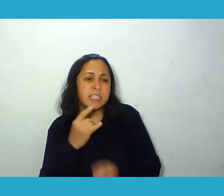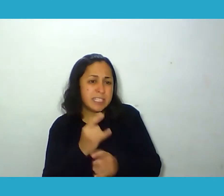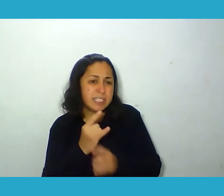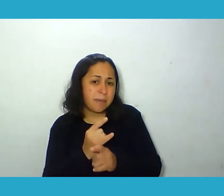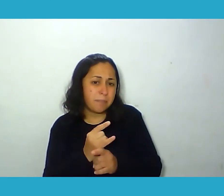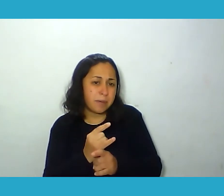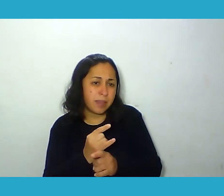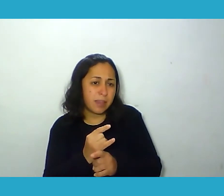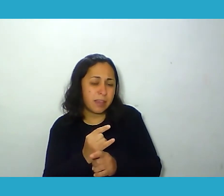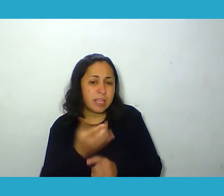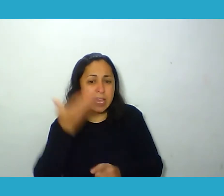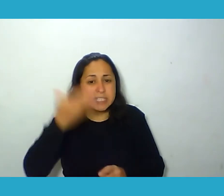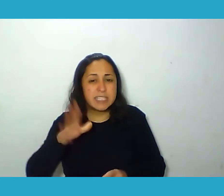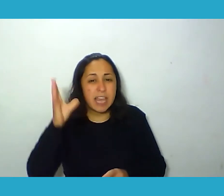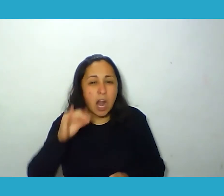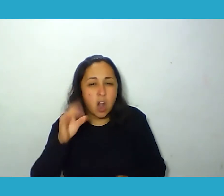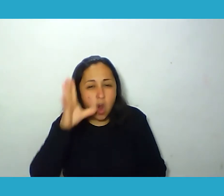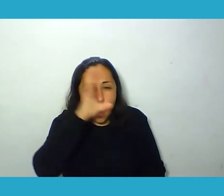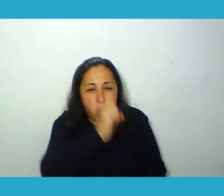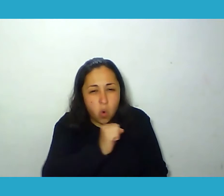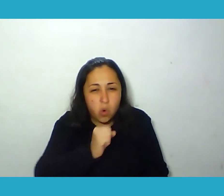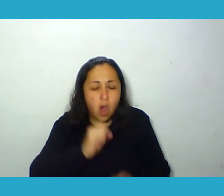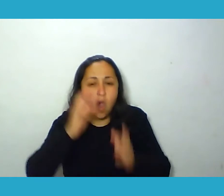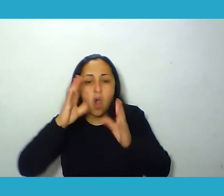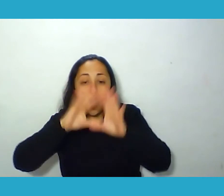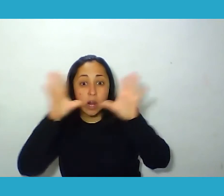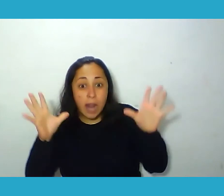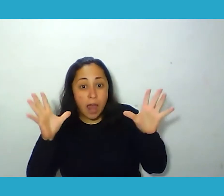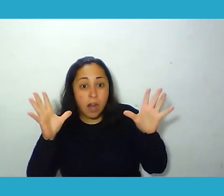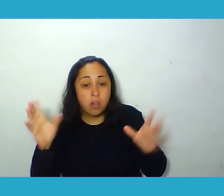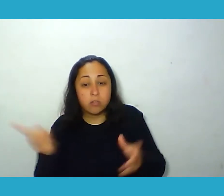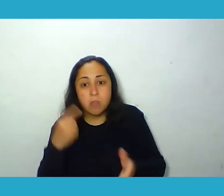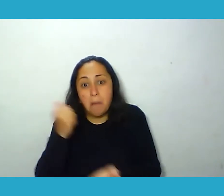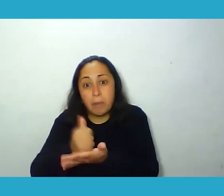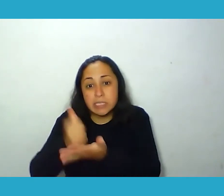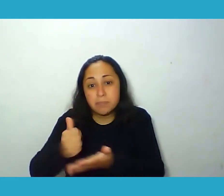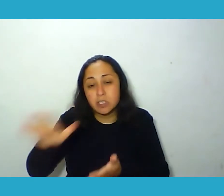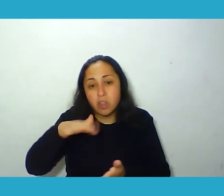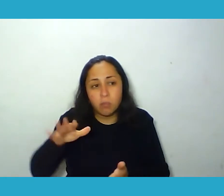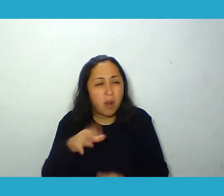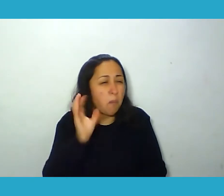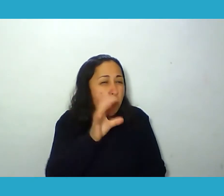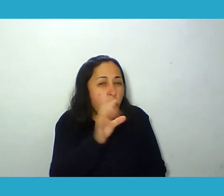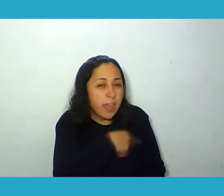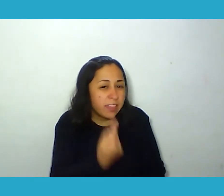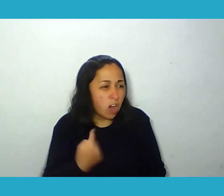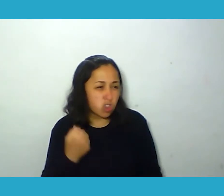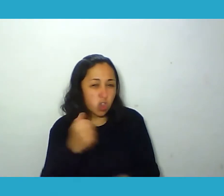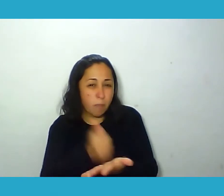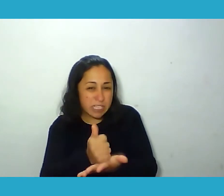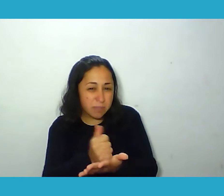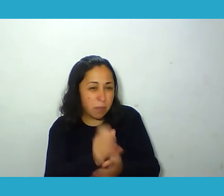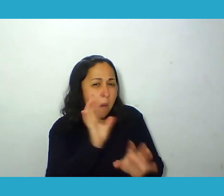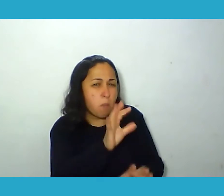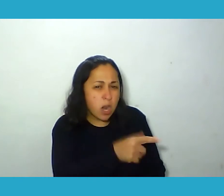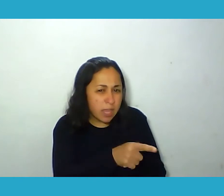la democracia. ¿Será algo de su lado oscuro o claro ante la participación de nuestros pueblos? ¿Algo molesta? Queremos un pueblo